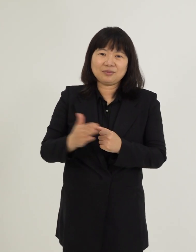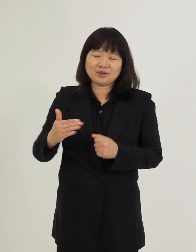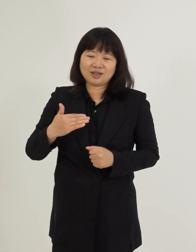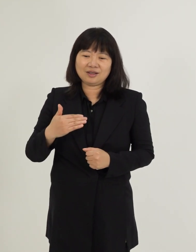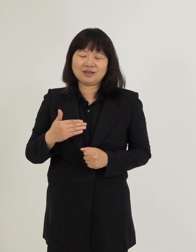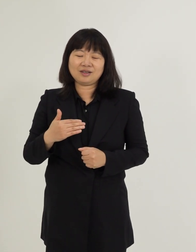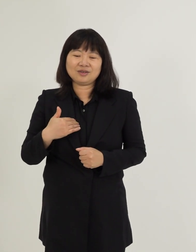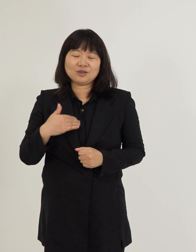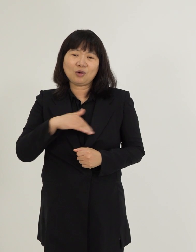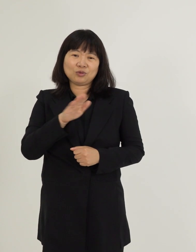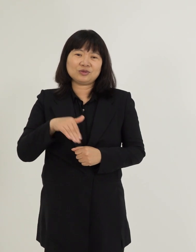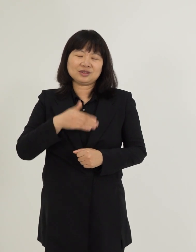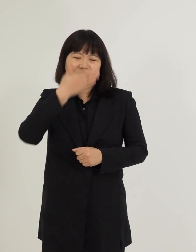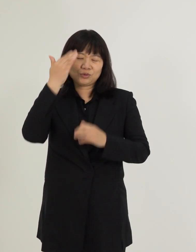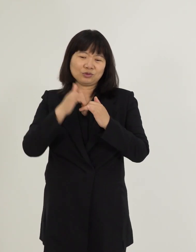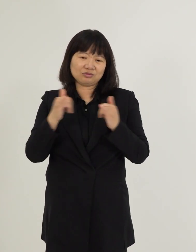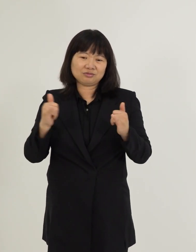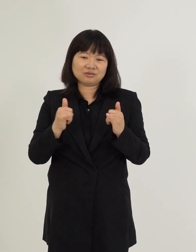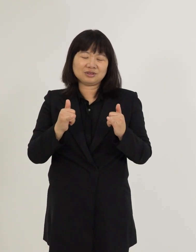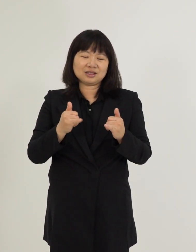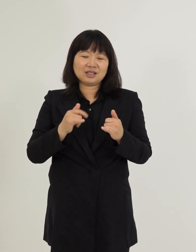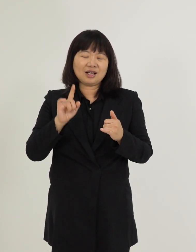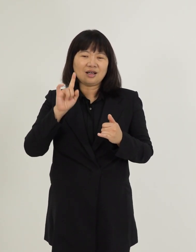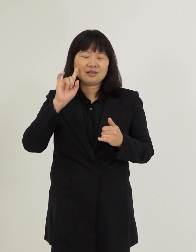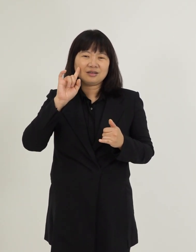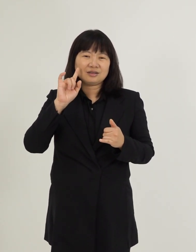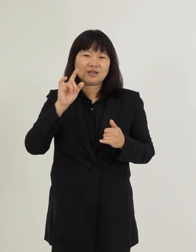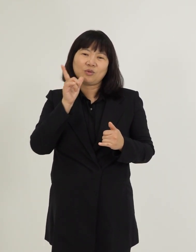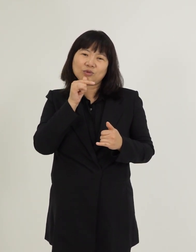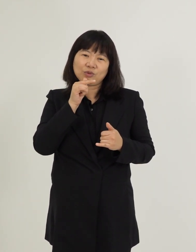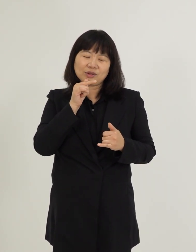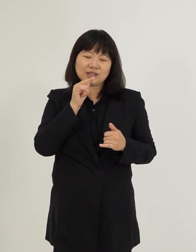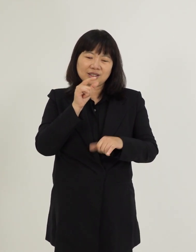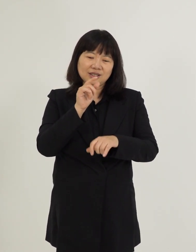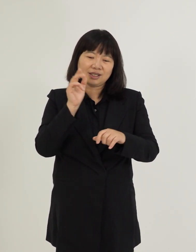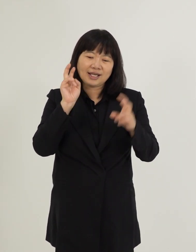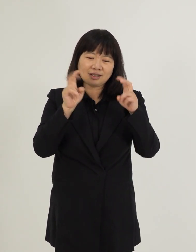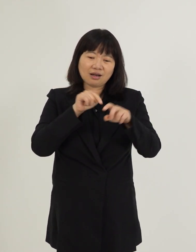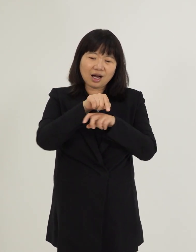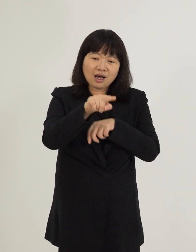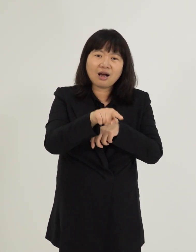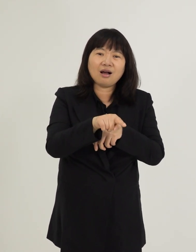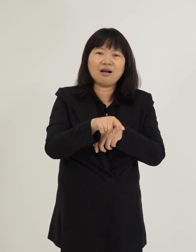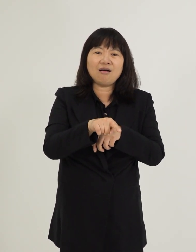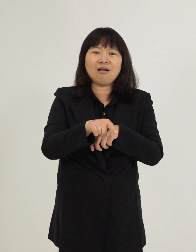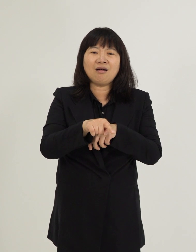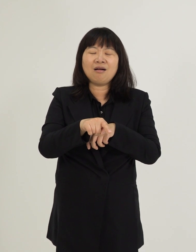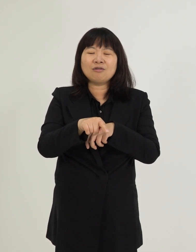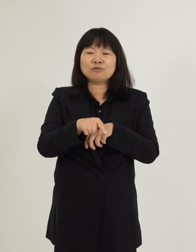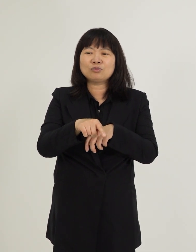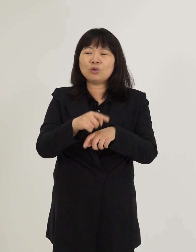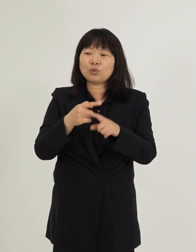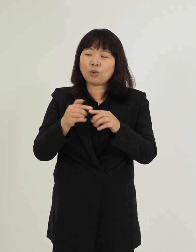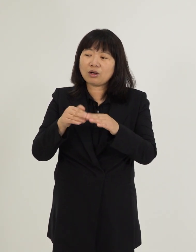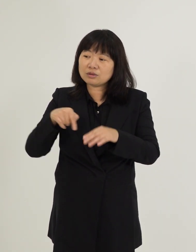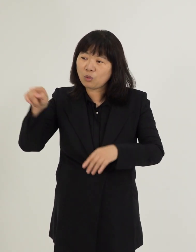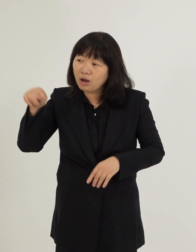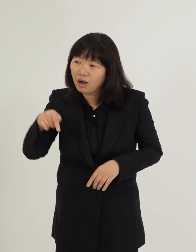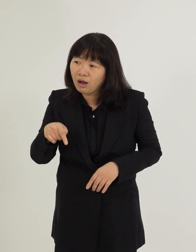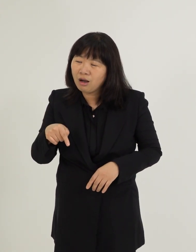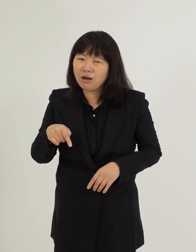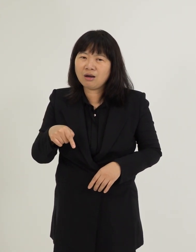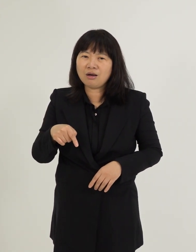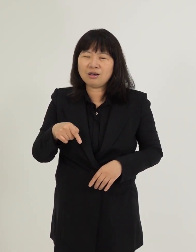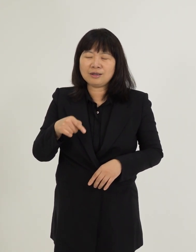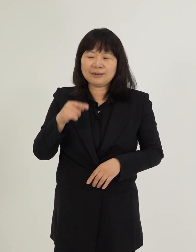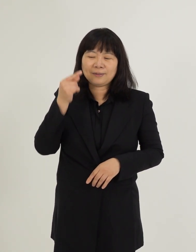주는지 몰라요. 교회 갔다 왔냐고 자꾸 묻죠. 조직에서. 그러니 심리적으로 압박이